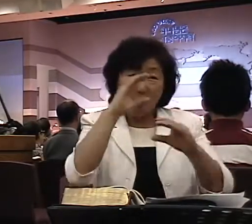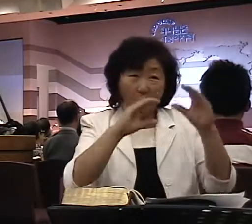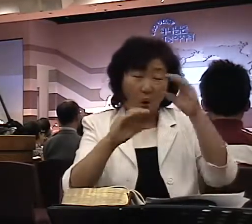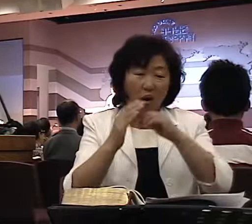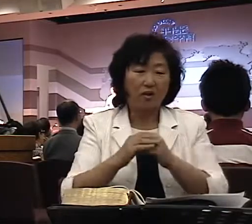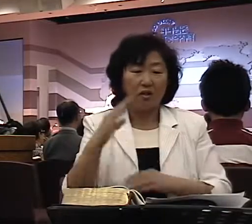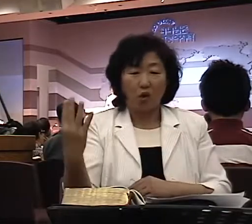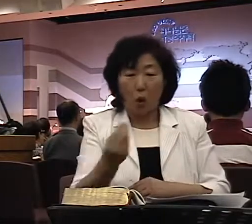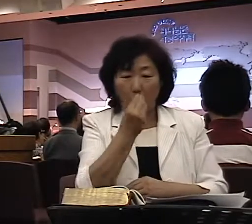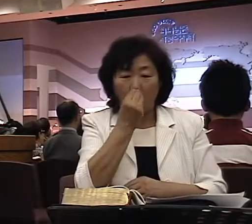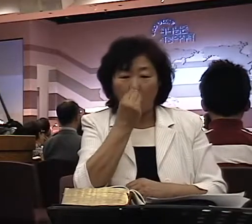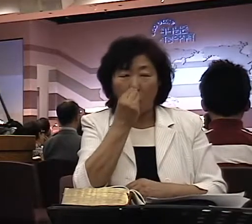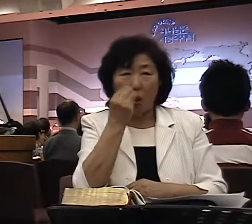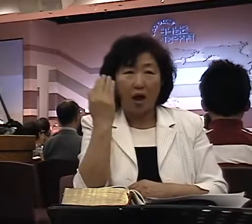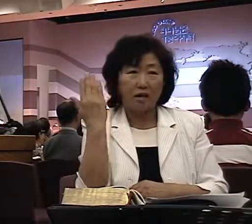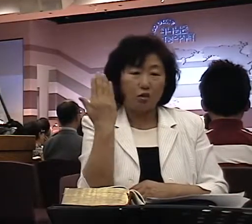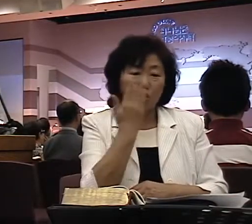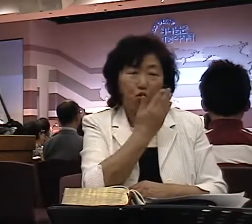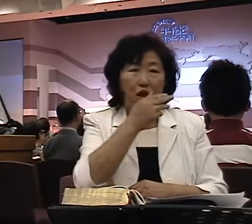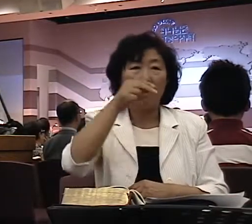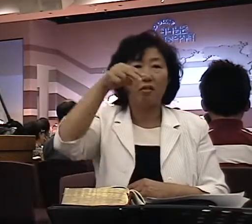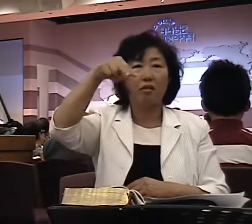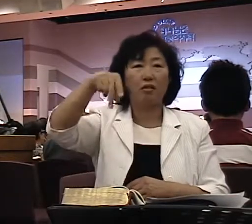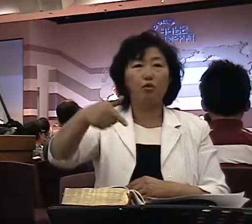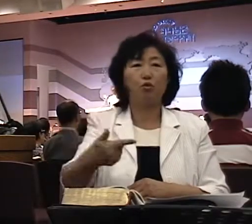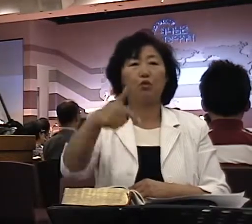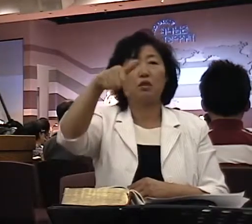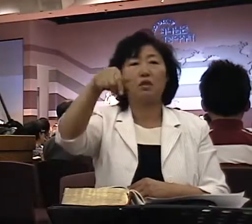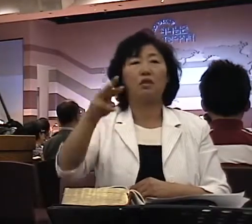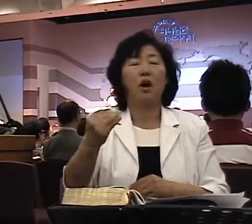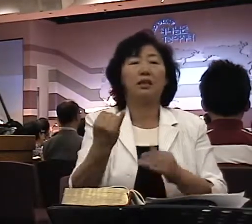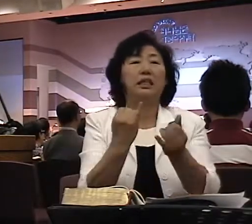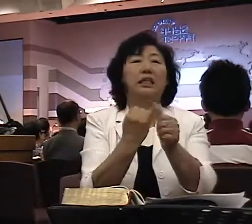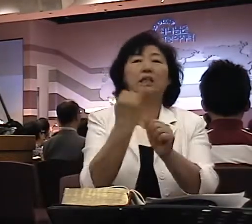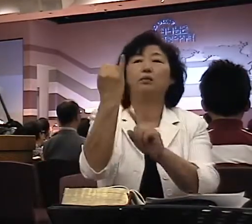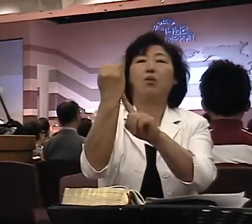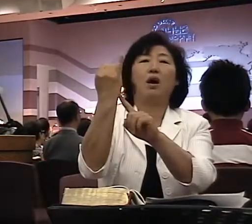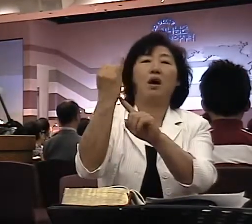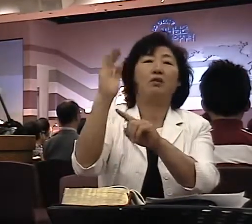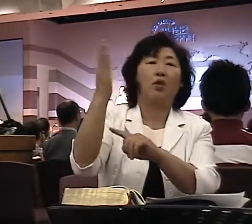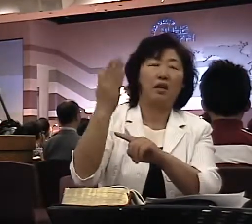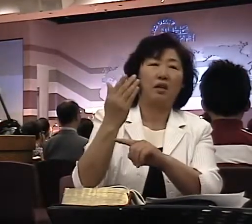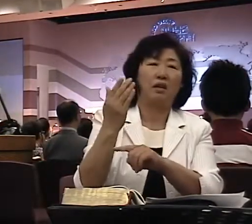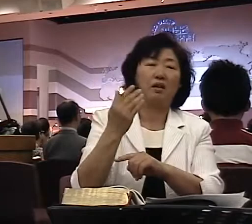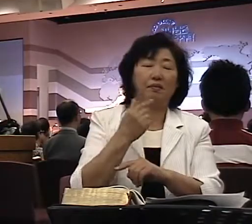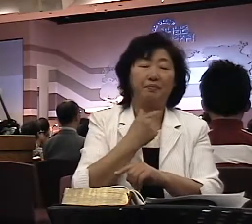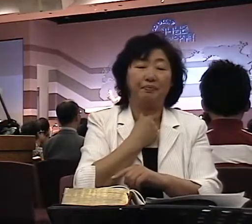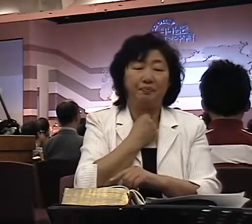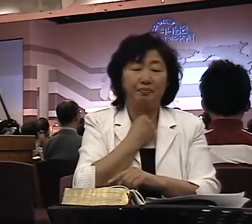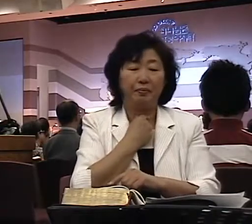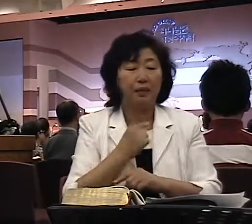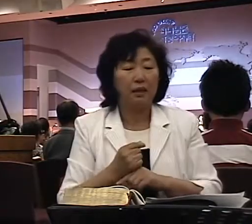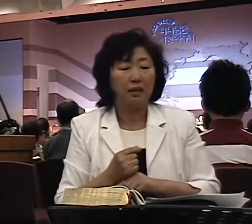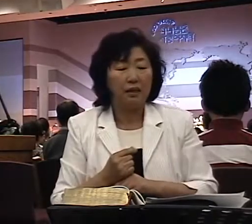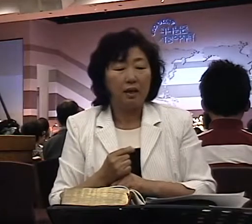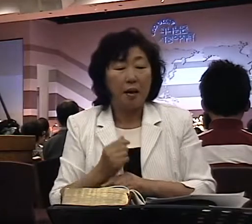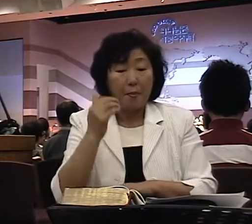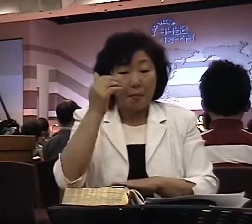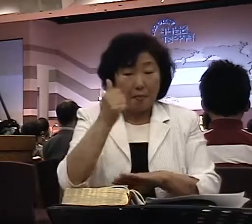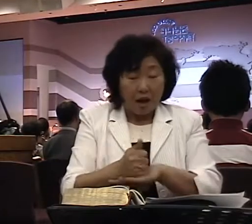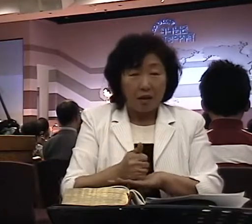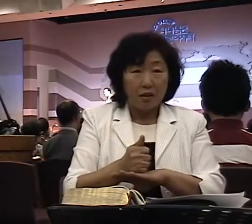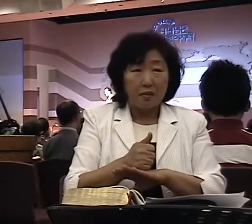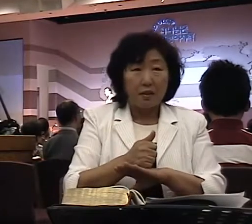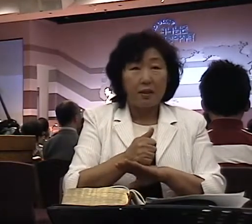거룩하고 순결한 신부가 될 수 있기를 바랍니다. 우리가 하나님께서 찾고 계신 마지막 때에 주님께서